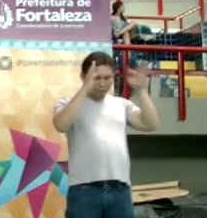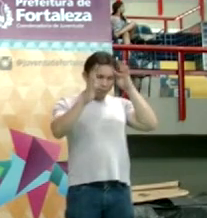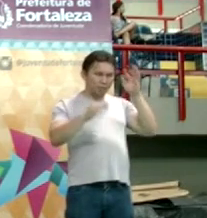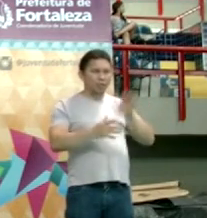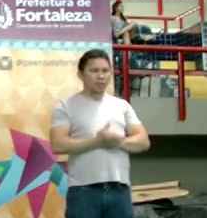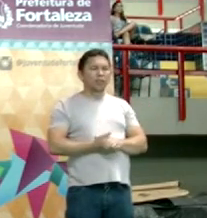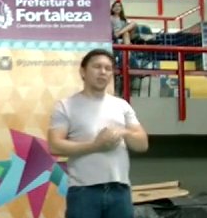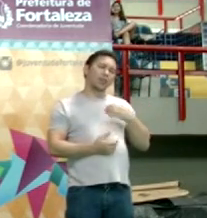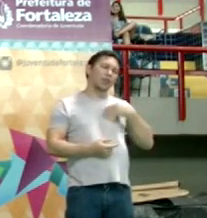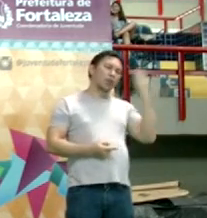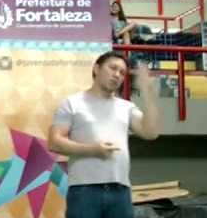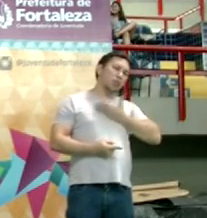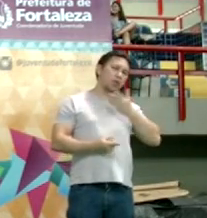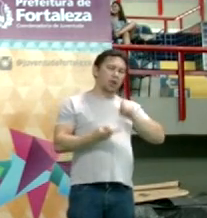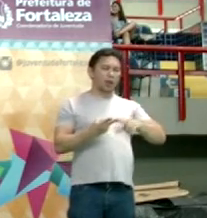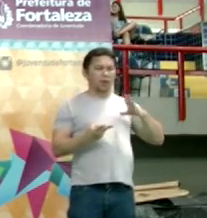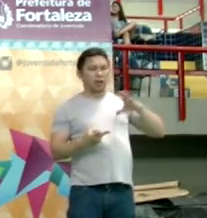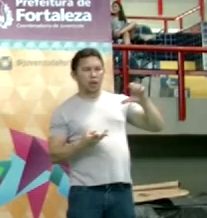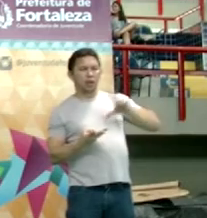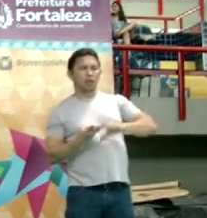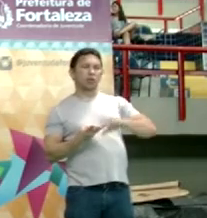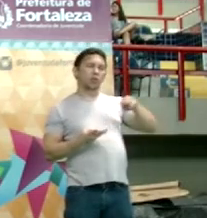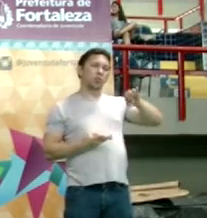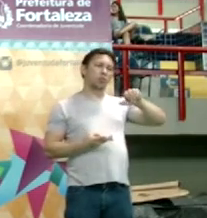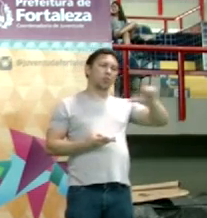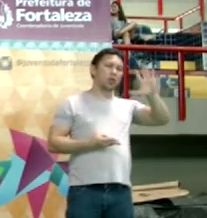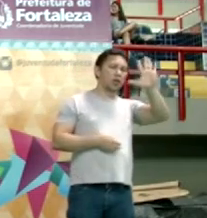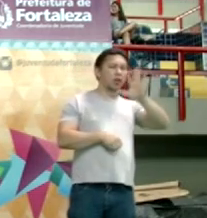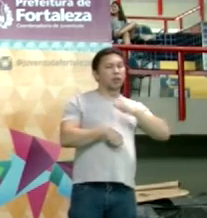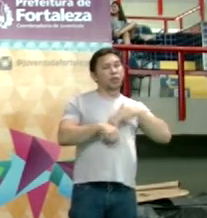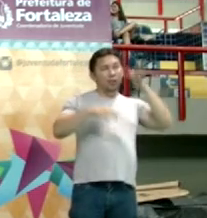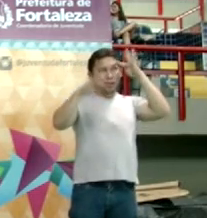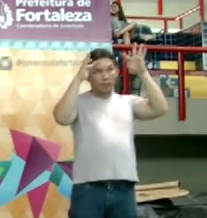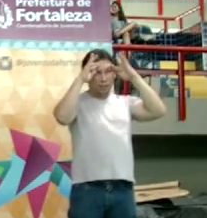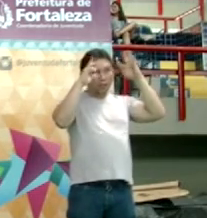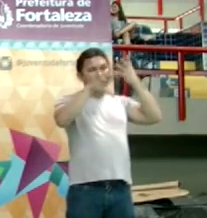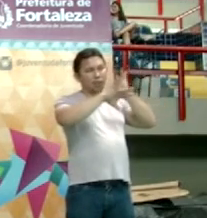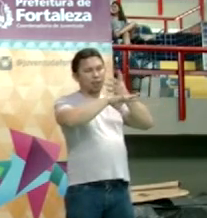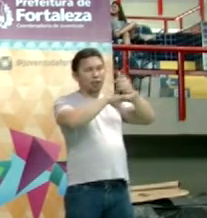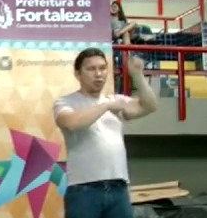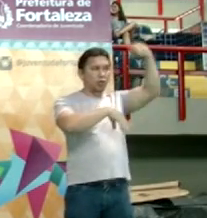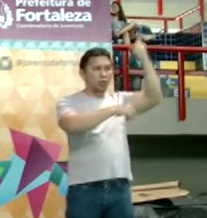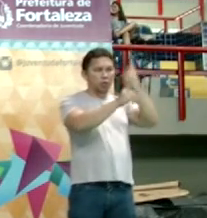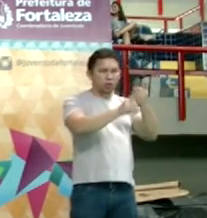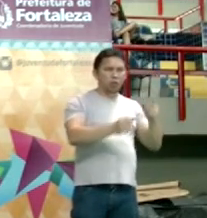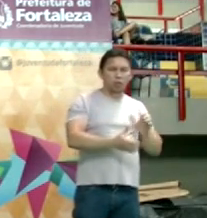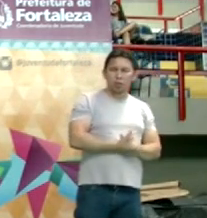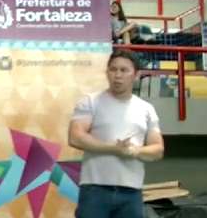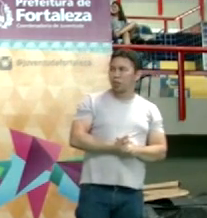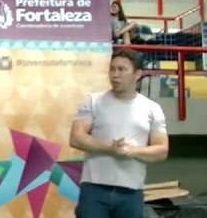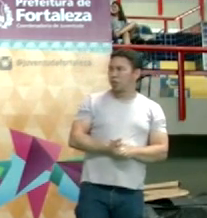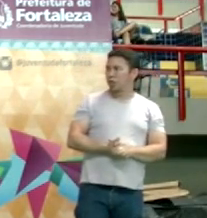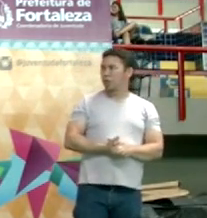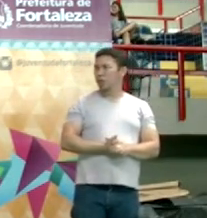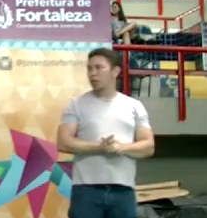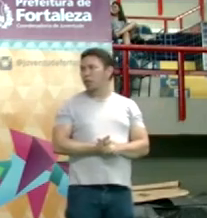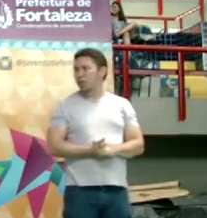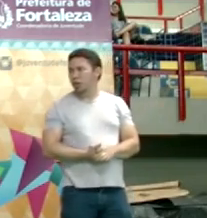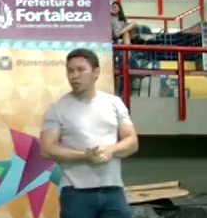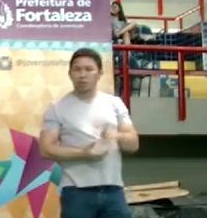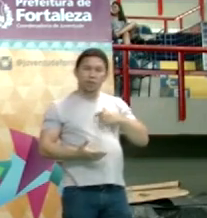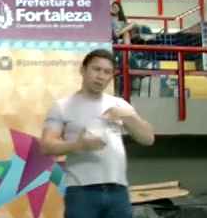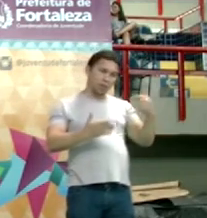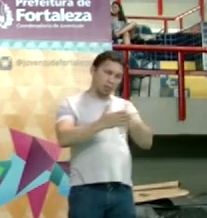de moralidade, ética, moral, né? Mas vamos deixar para falar disso quando a gente for falar de filosofia num outro dia. É porque o meu amigo aqui, né, tinha feito